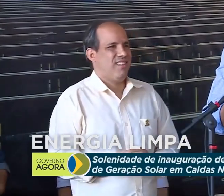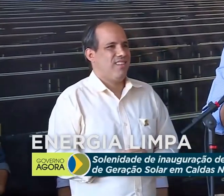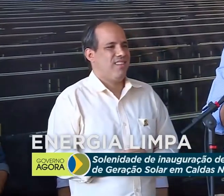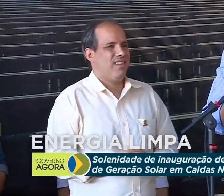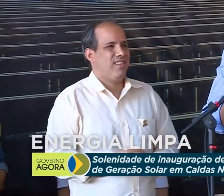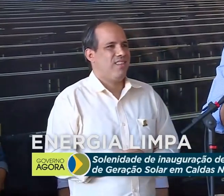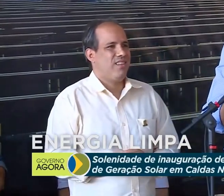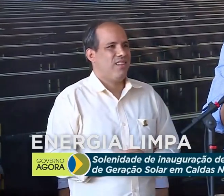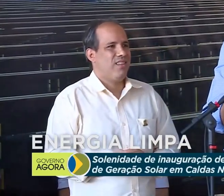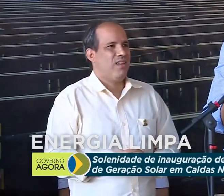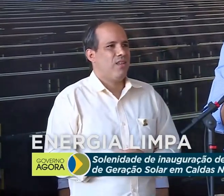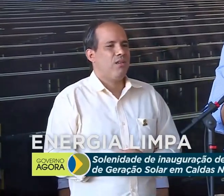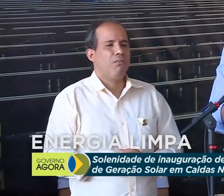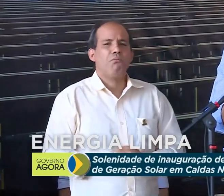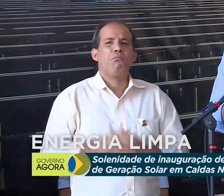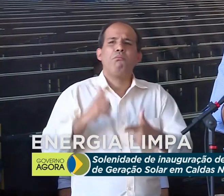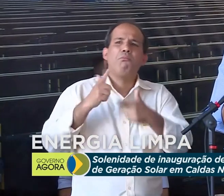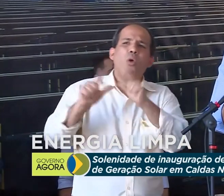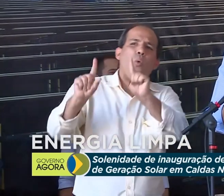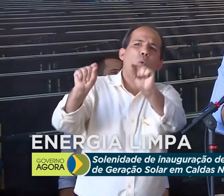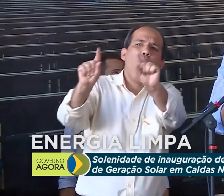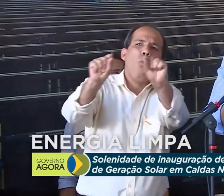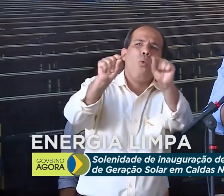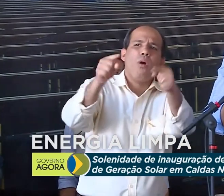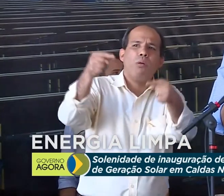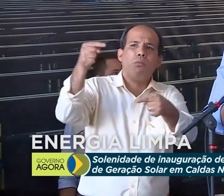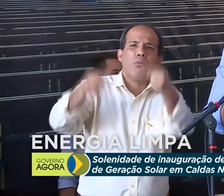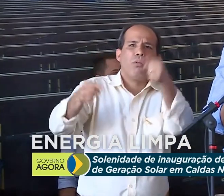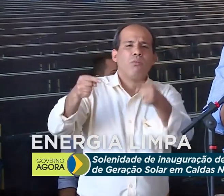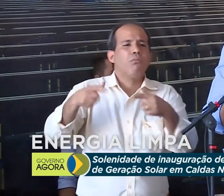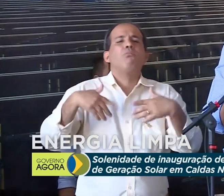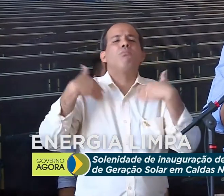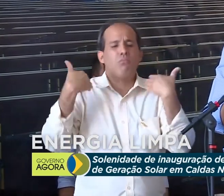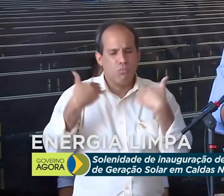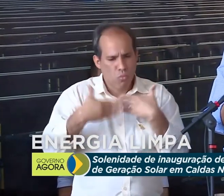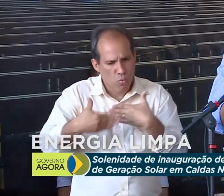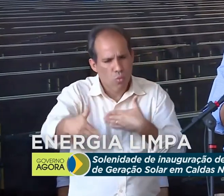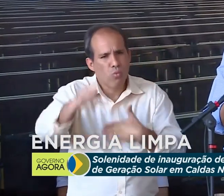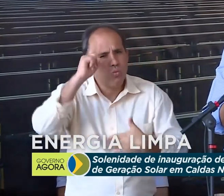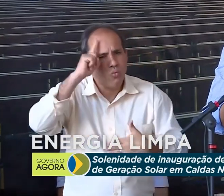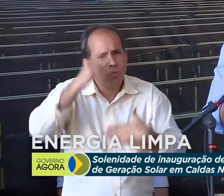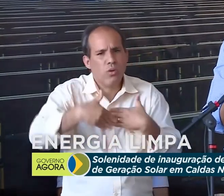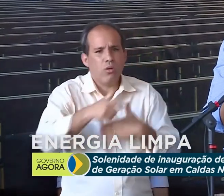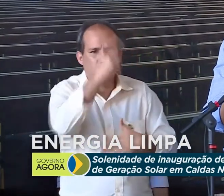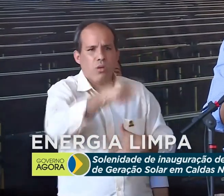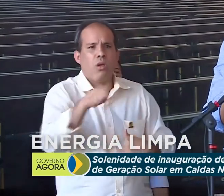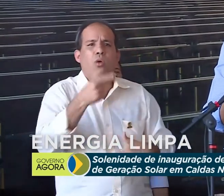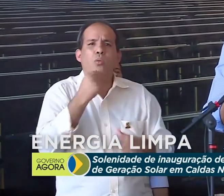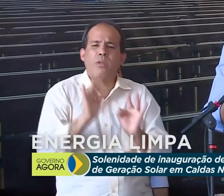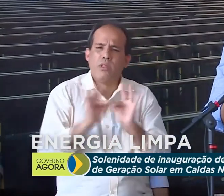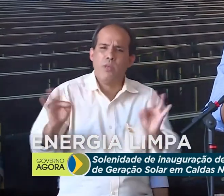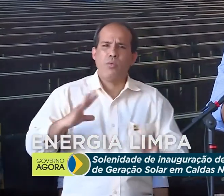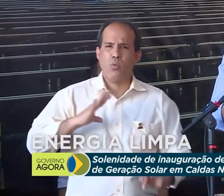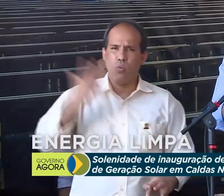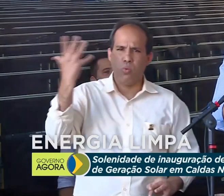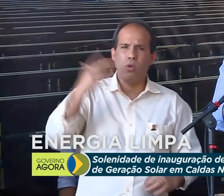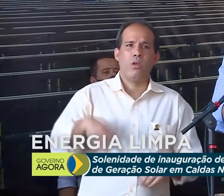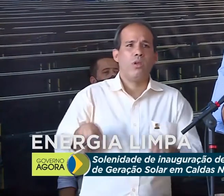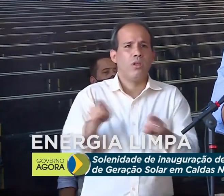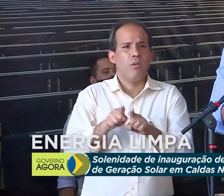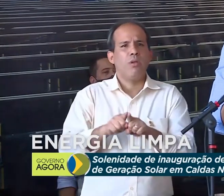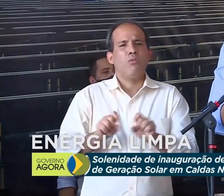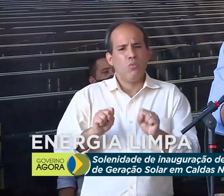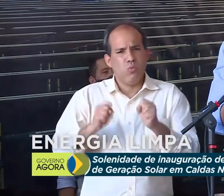as suas características no seu dia a dia. Um homem simples, um homem corajoso, um